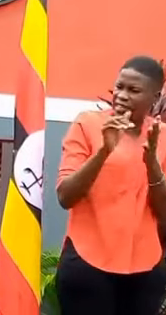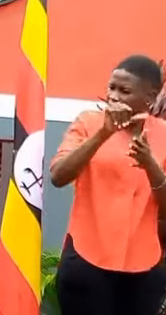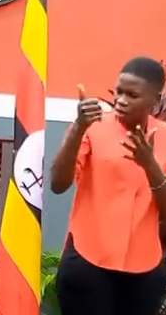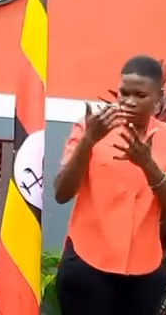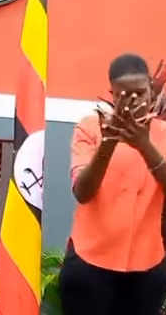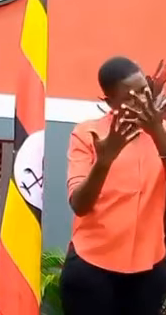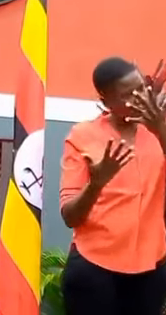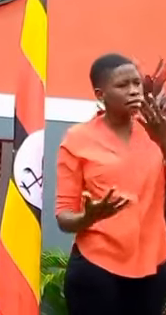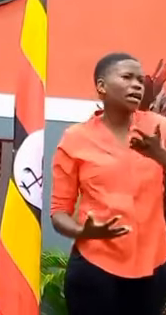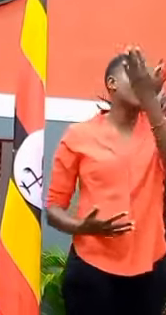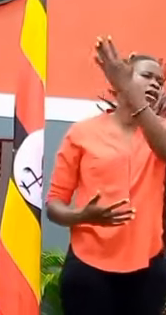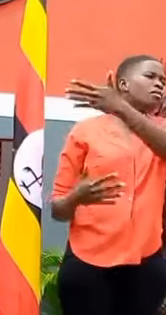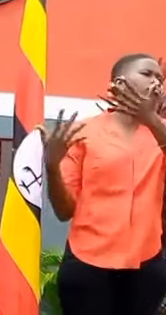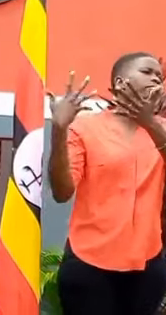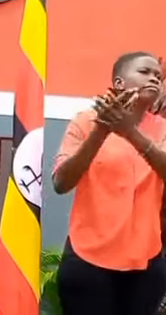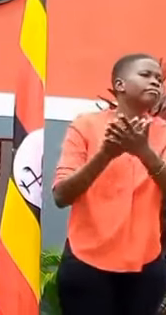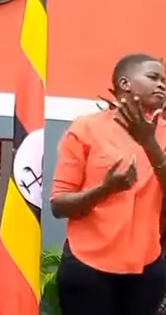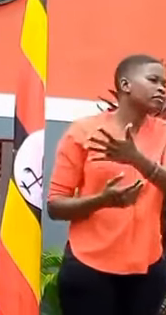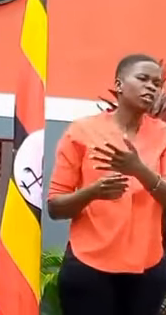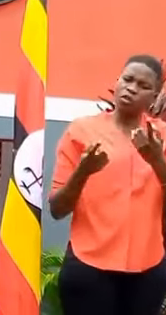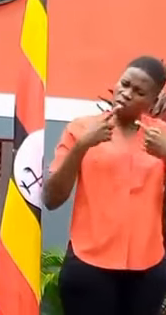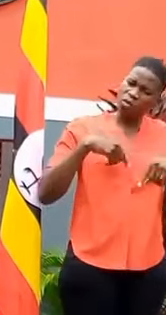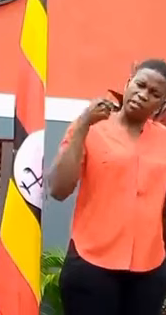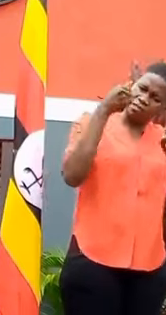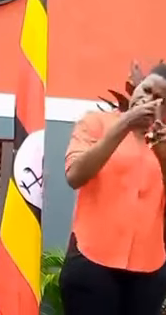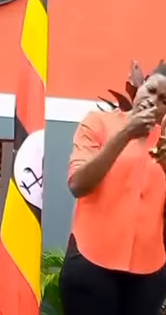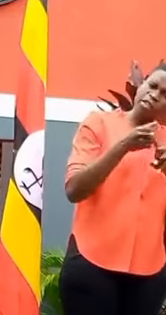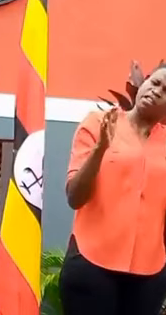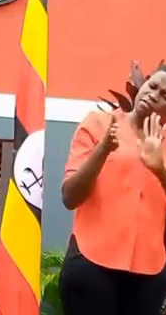n'abalala bangi nnyo. Twongera okubabanja